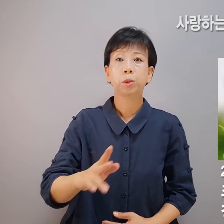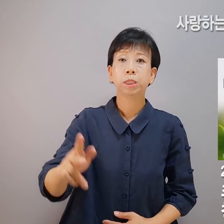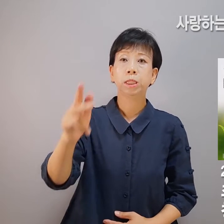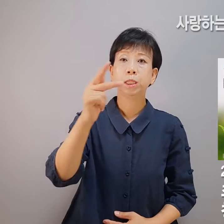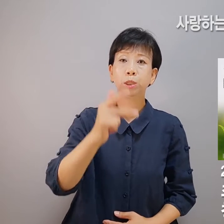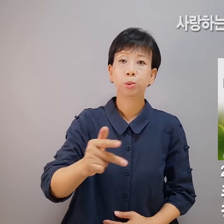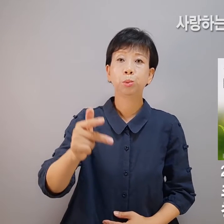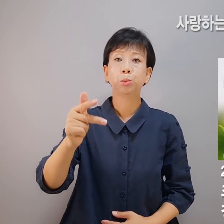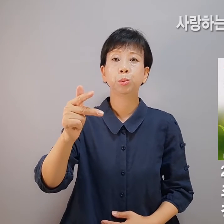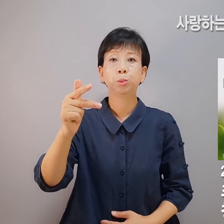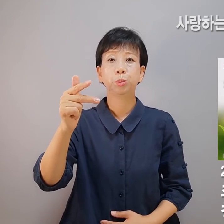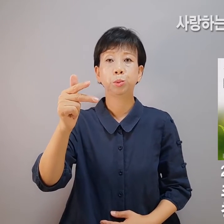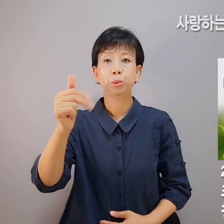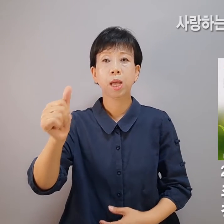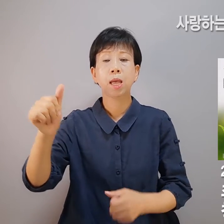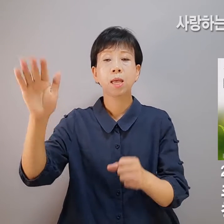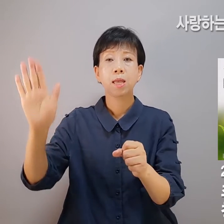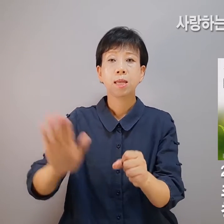오.